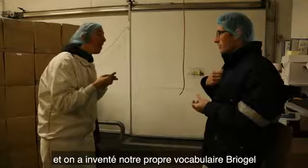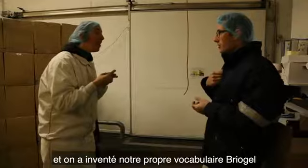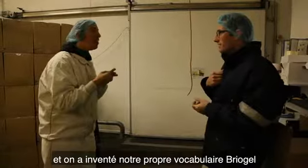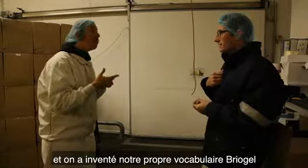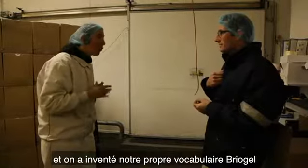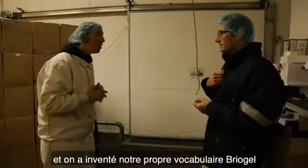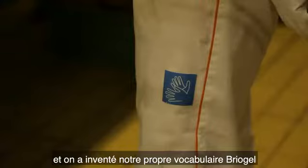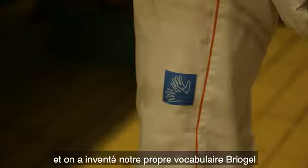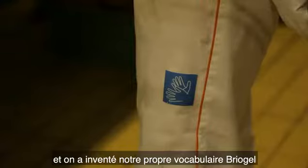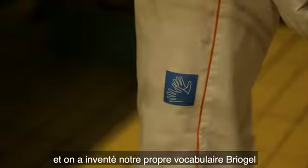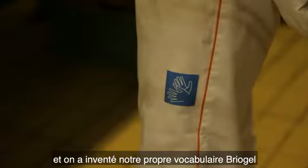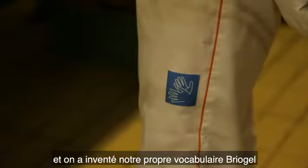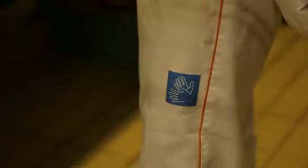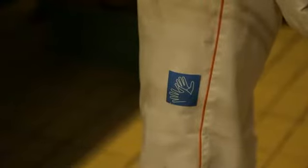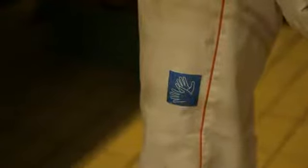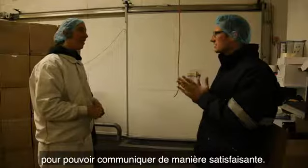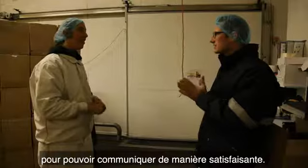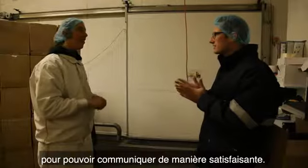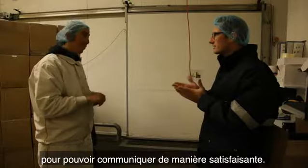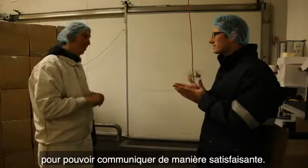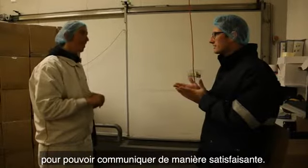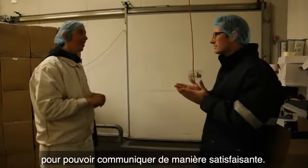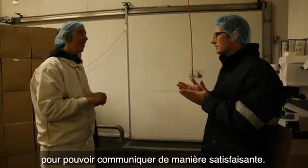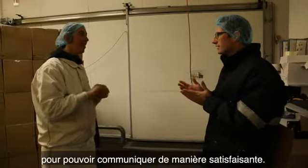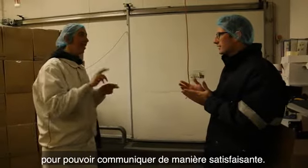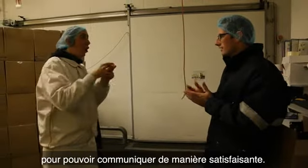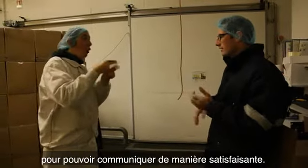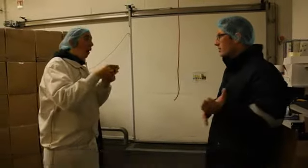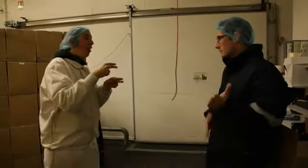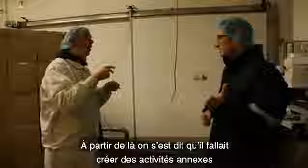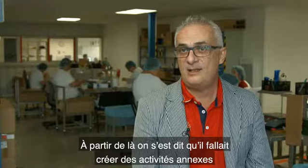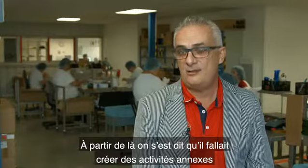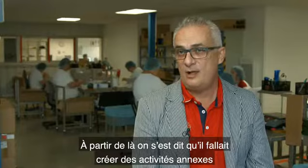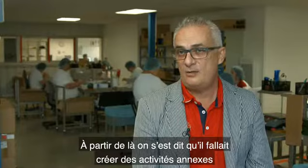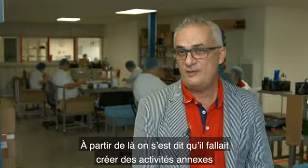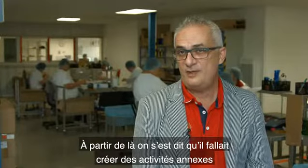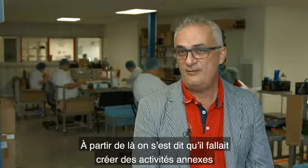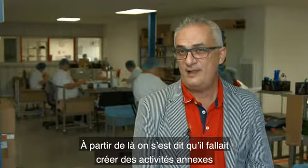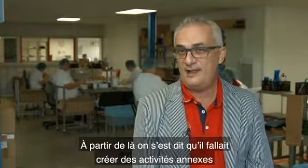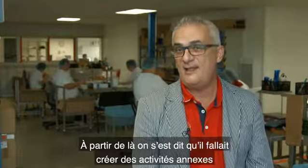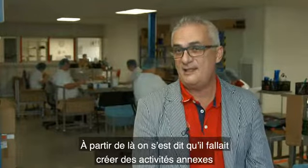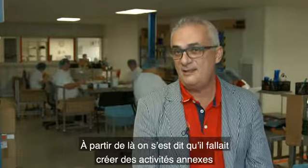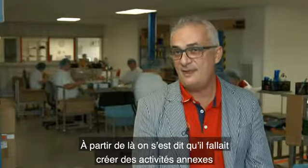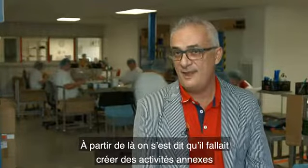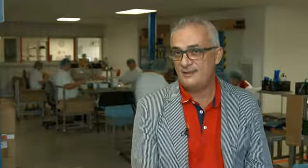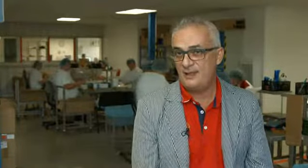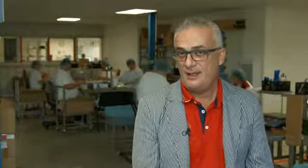propre vocabulaire de Briogel pour pouvoir communiquer de manière satisfaisante. Et c'est à partir de là qu'on s'est dit qu'il fallait créer des activités annexes